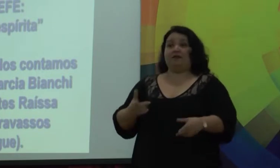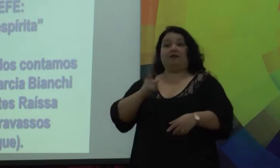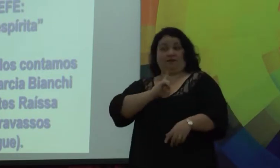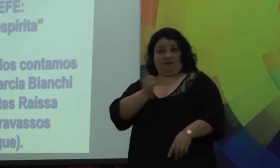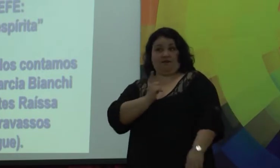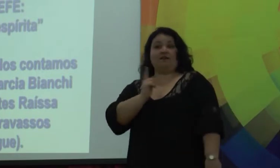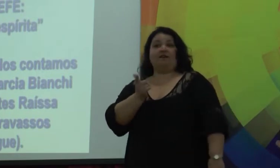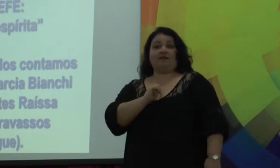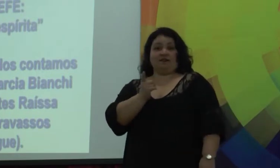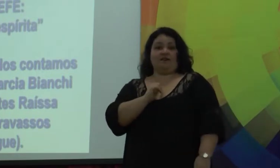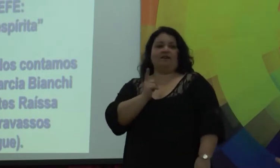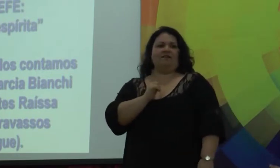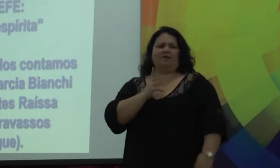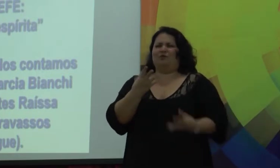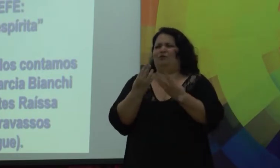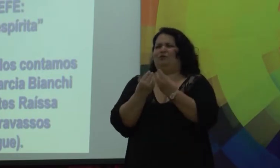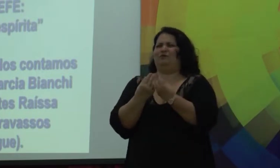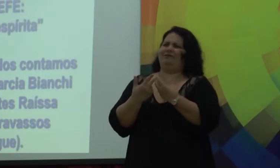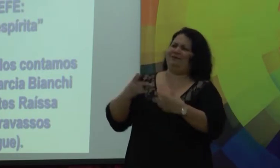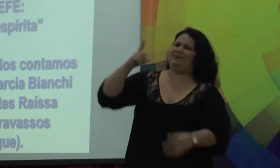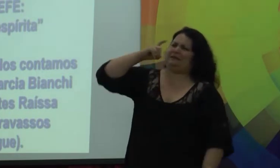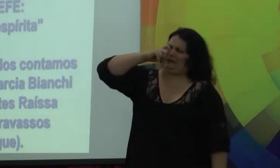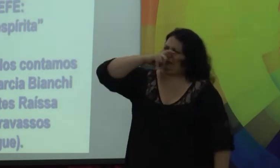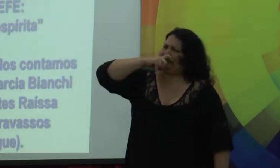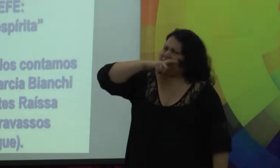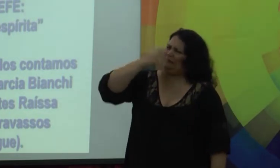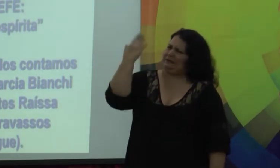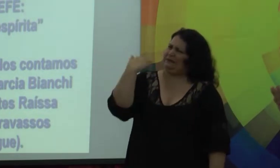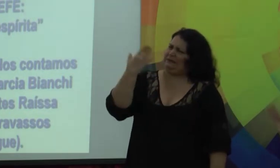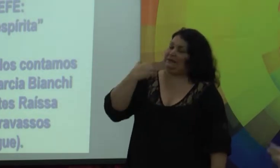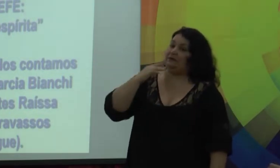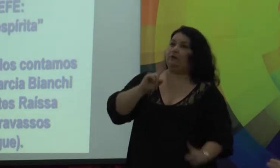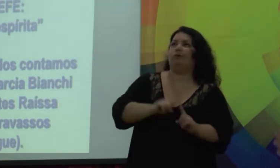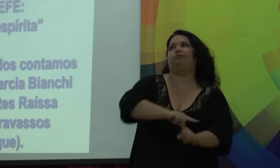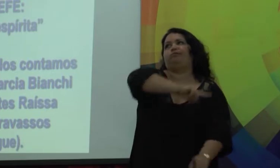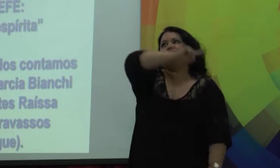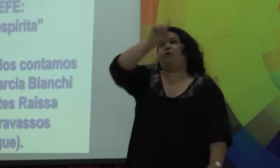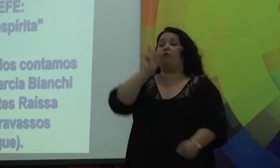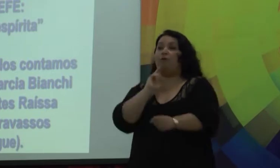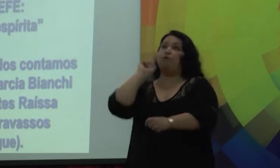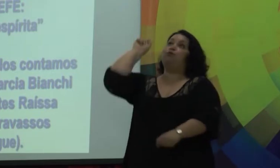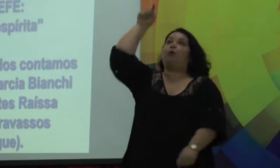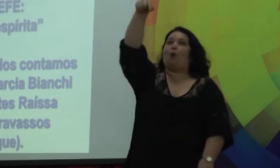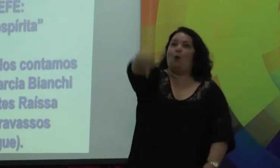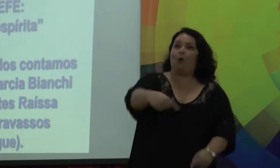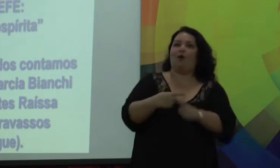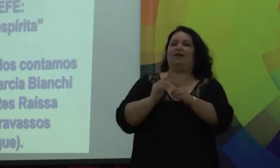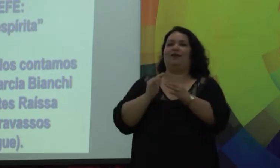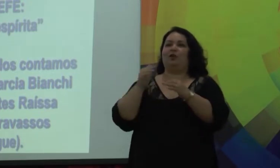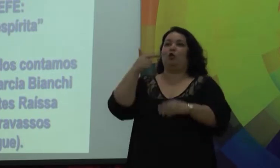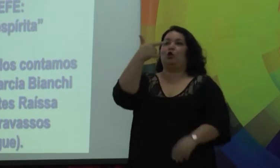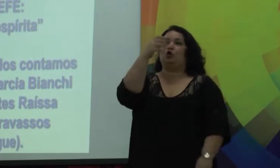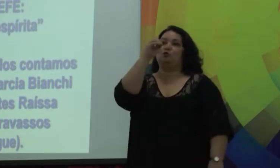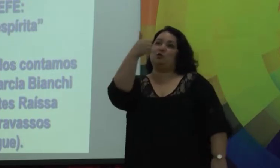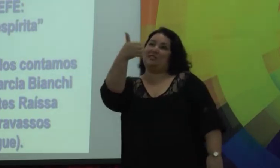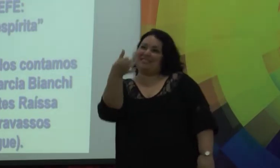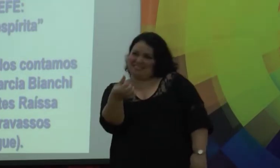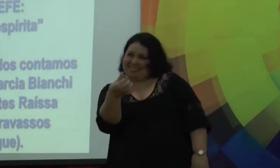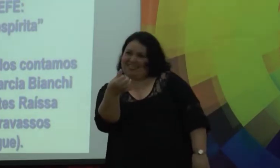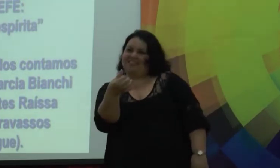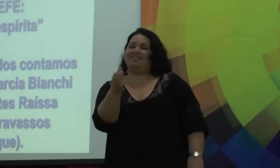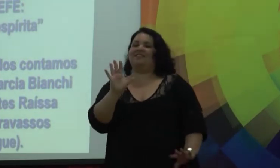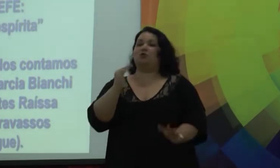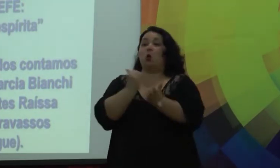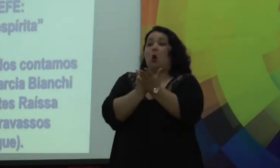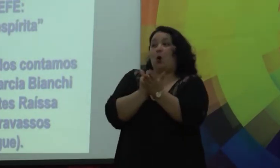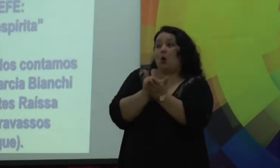Tivemos muitas dificuldades de resolver. Agora a gente dá um pulo enorme, já estamos em 2016. Em 2016 a